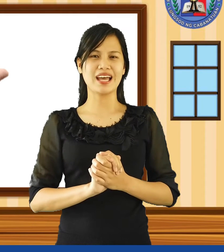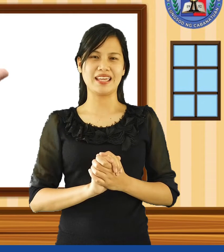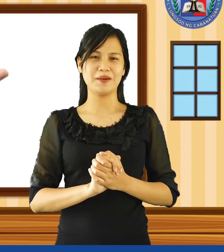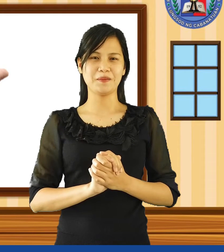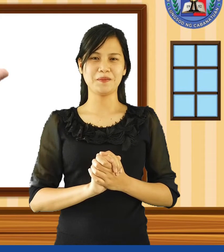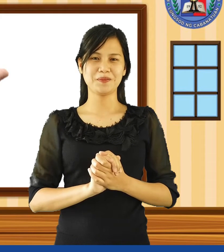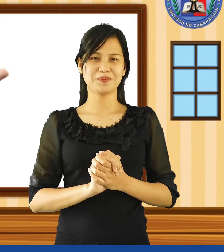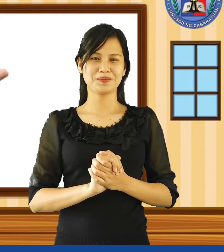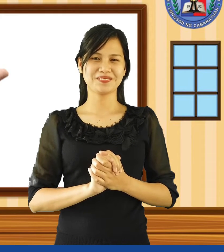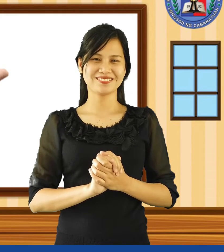Napakahusay!